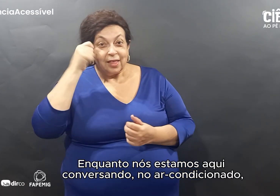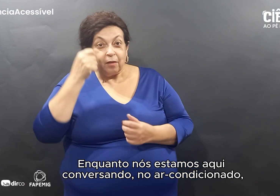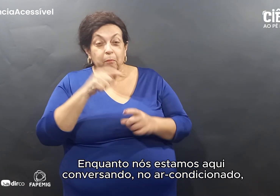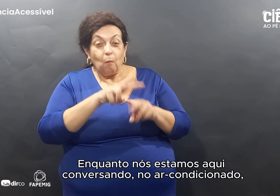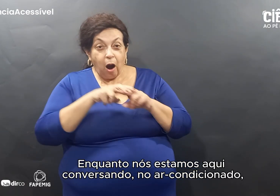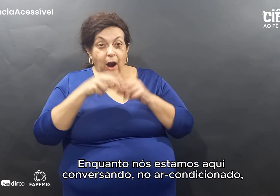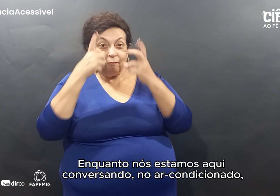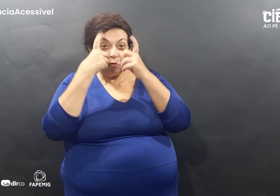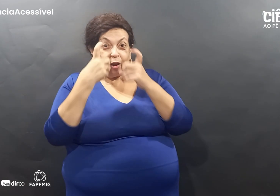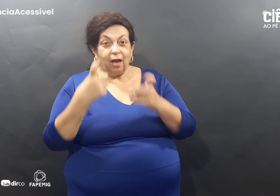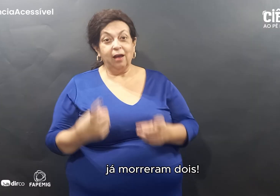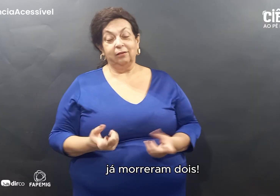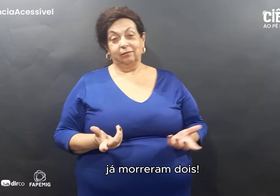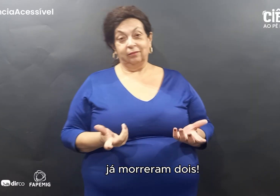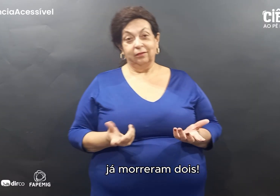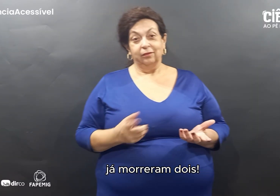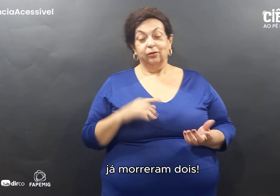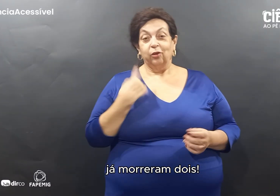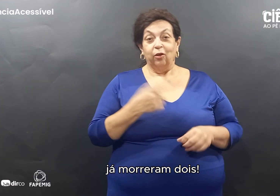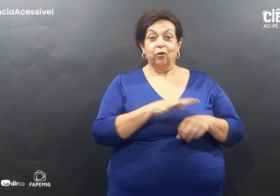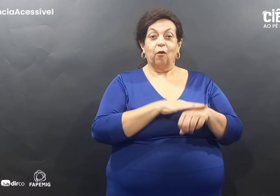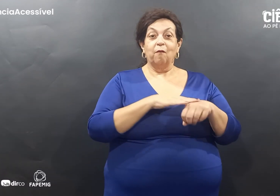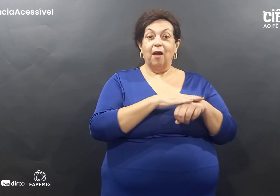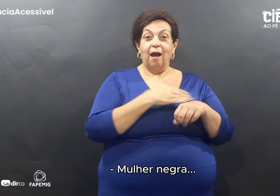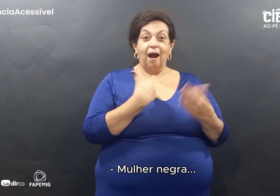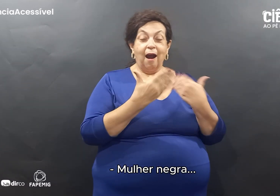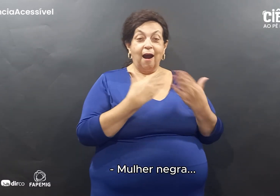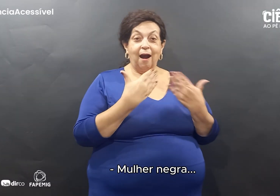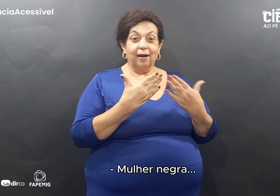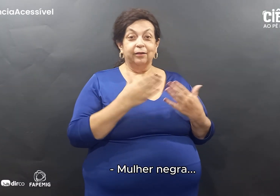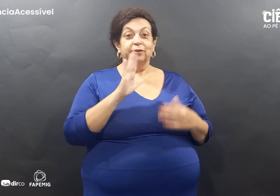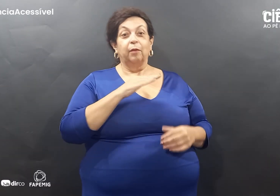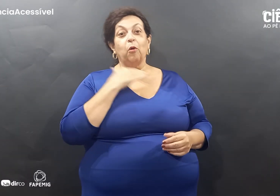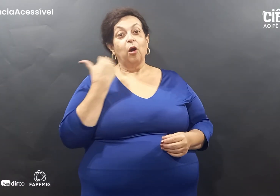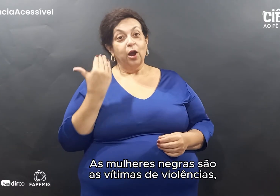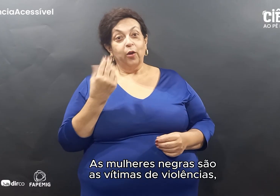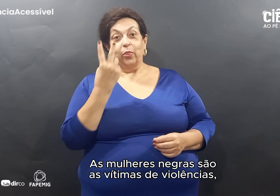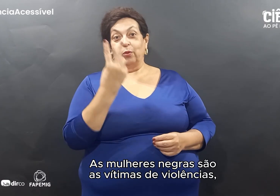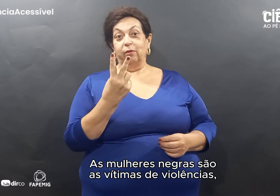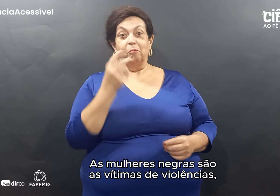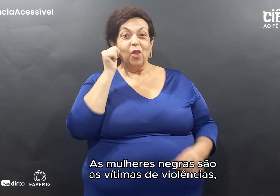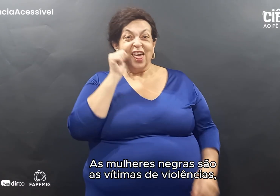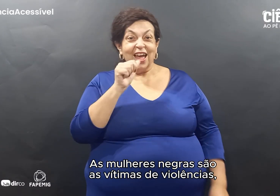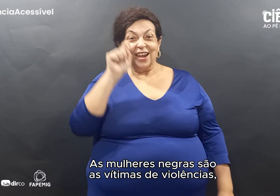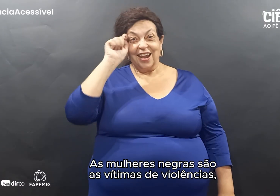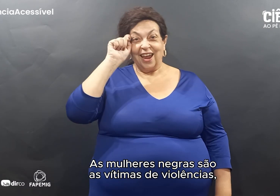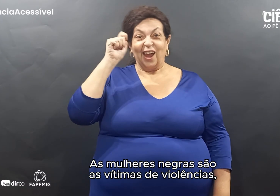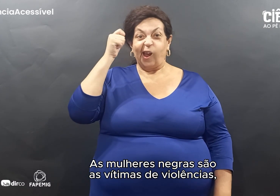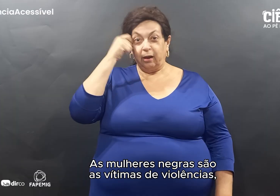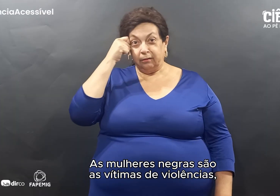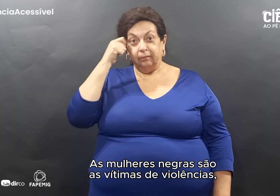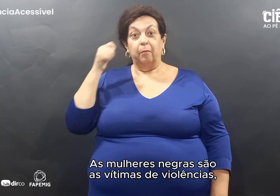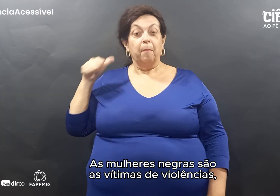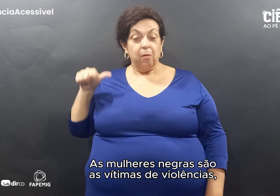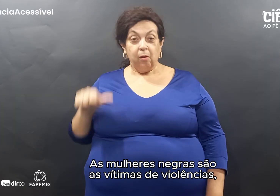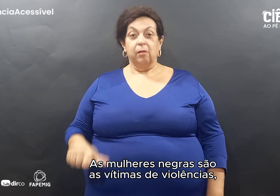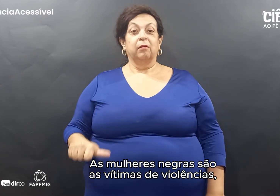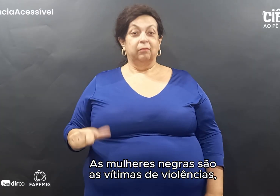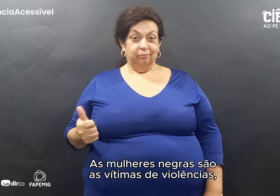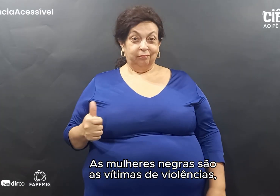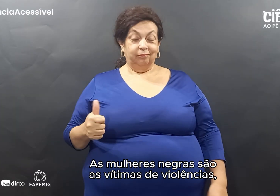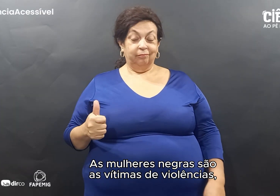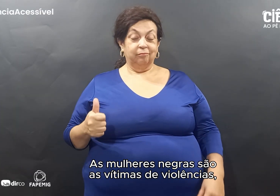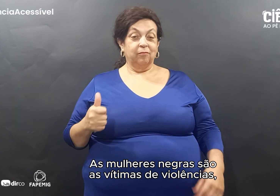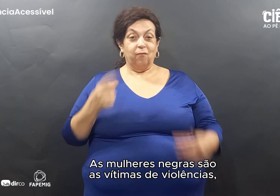conversando no ar-condicionado, já morreram 2. Mulher negra. As mulheres negras, né, Pior são ainda, as né? vítimas